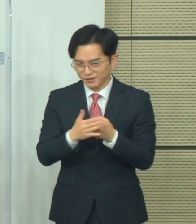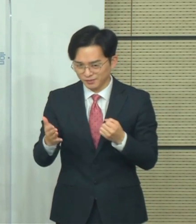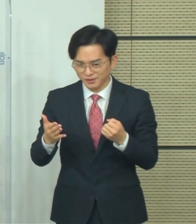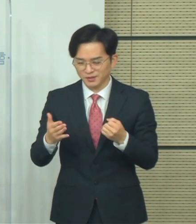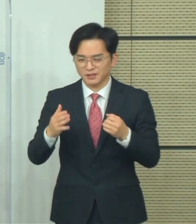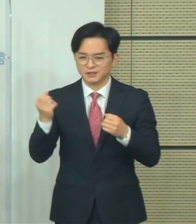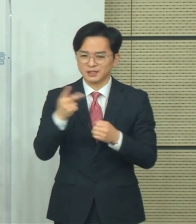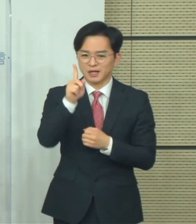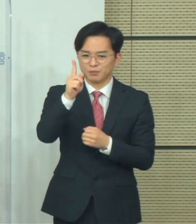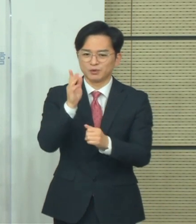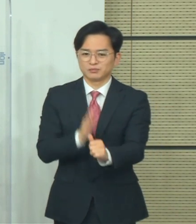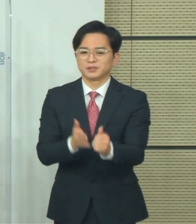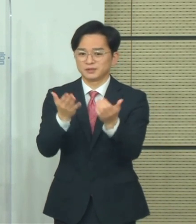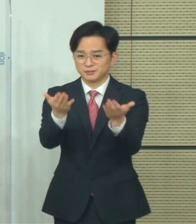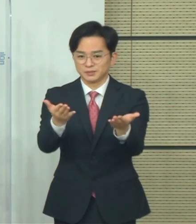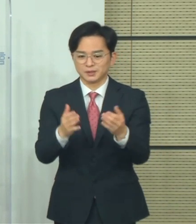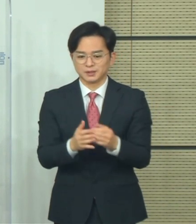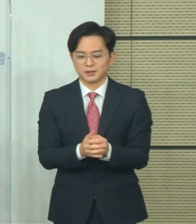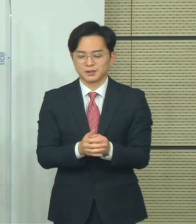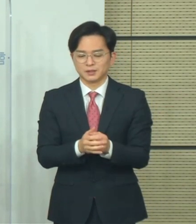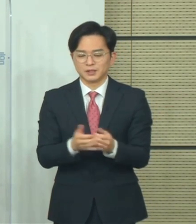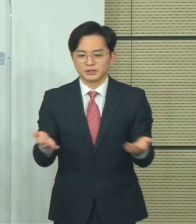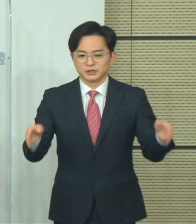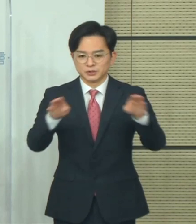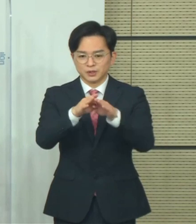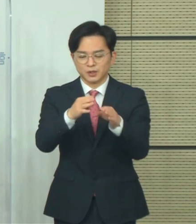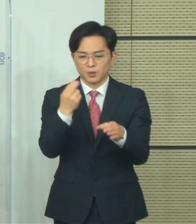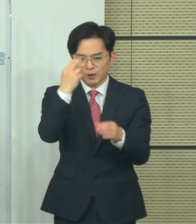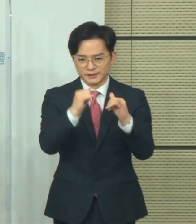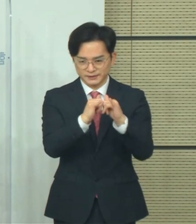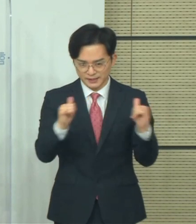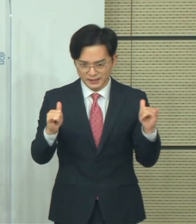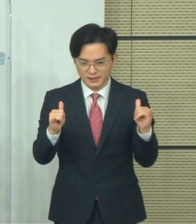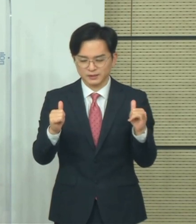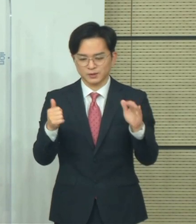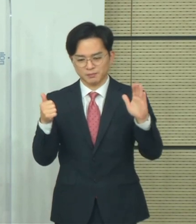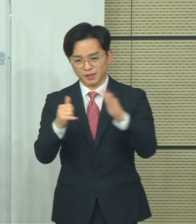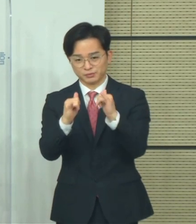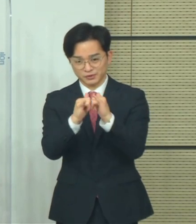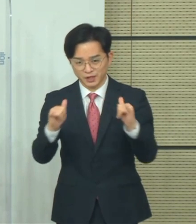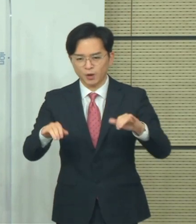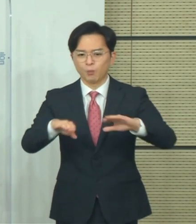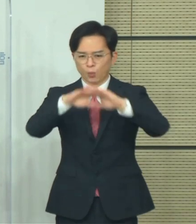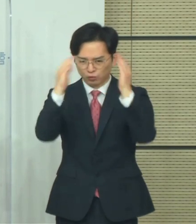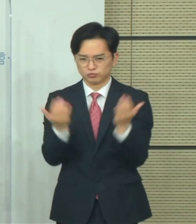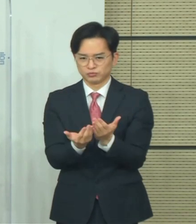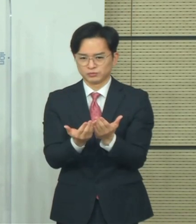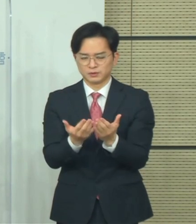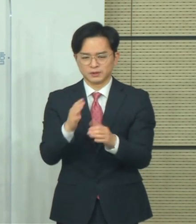당부드립니다. 다중이용시설의 관리자와 이용자께서는 나와 내 가족, 우리 사회의